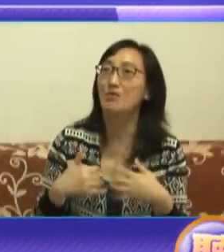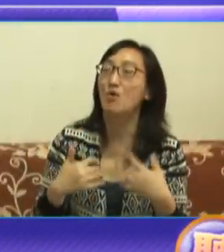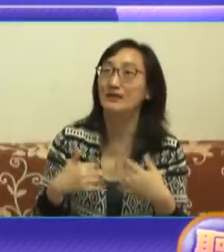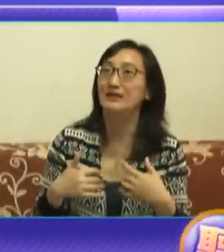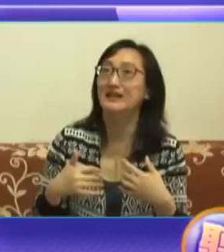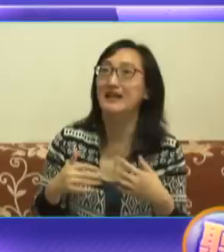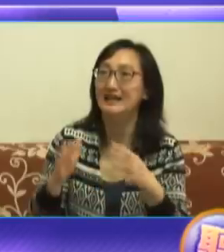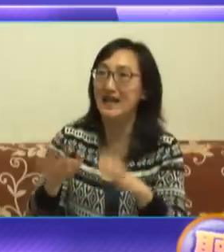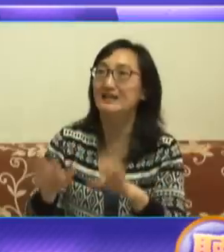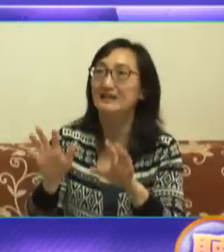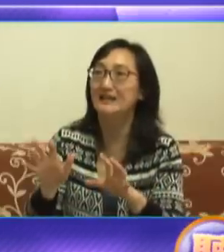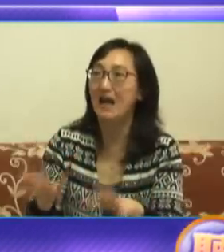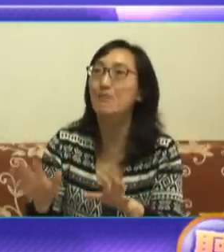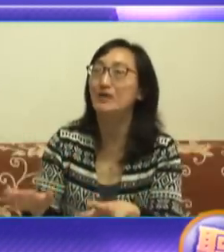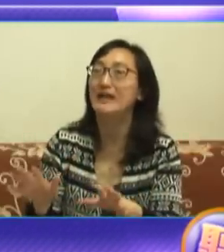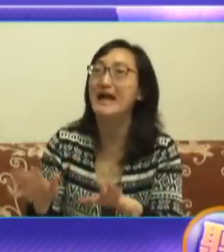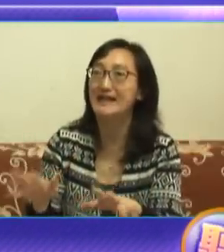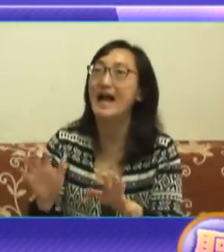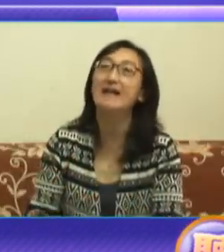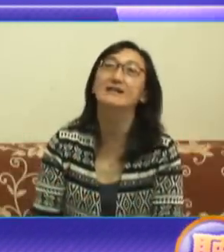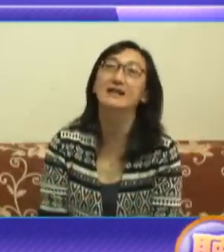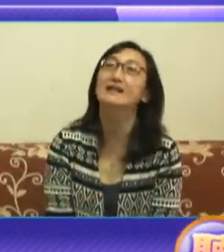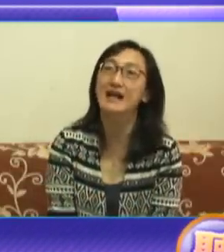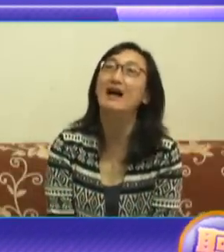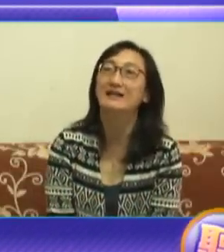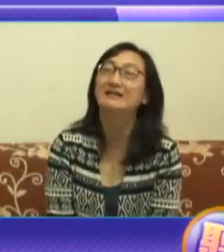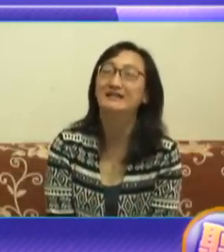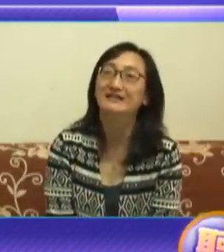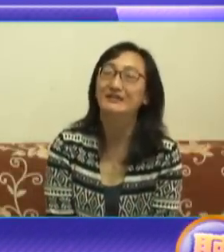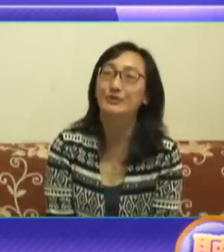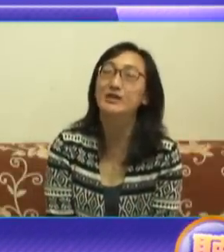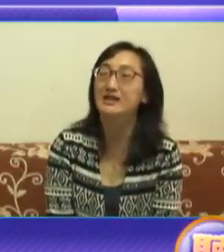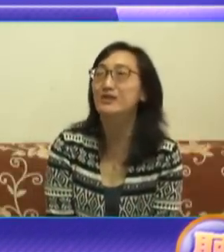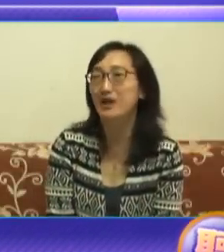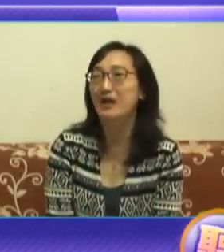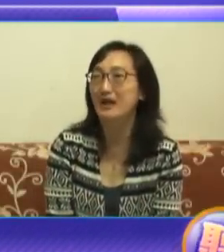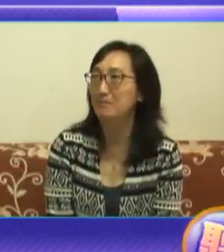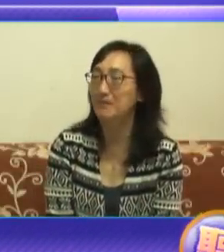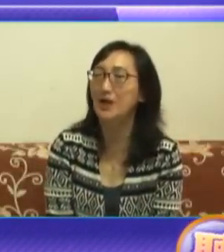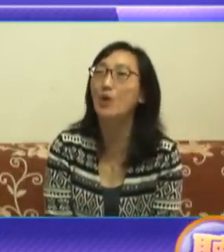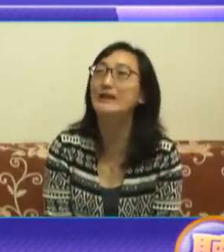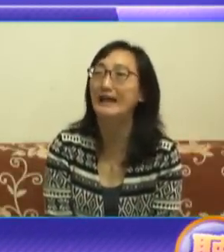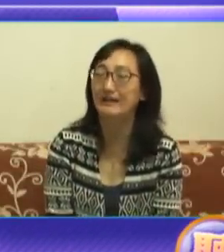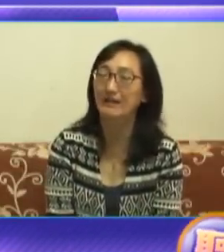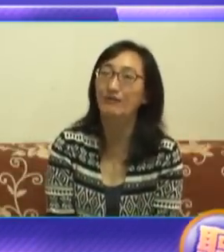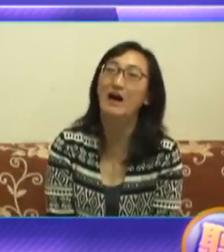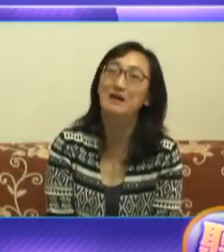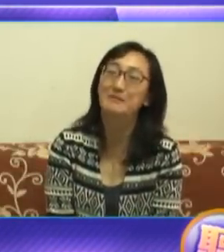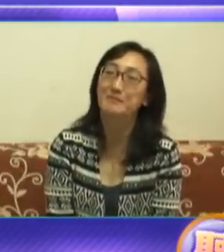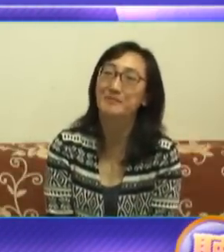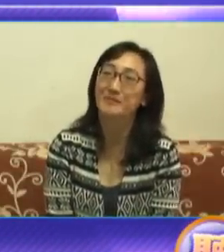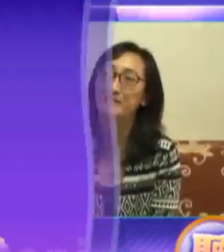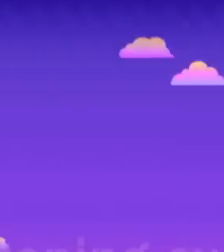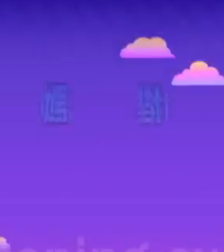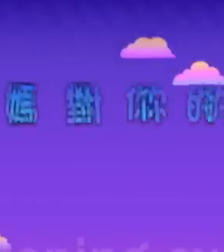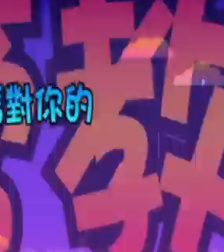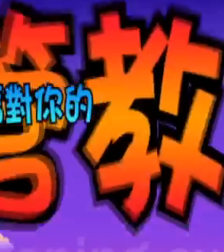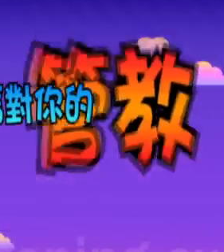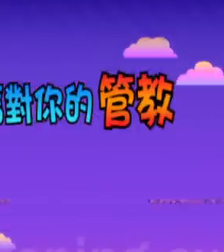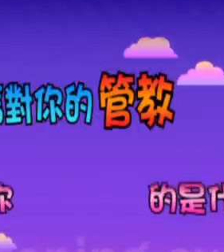往的经验强迫的压在孩子身上。我觉得这是最比较困难的地方。 爸